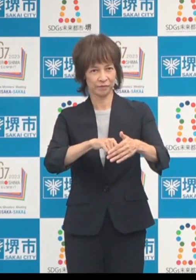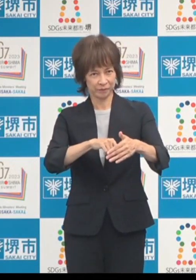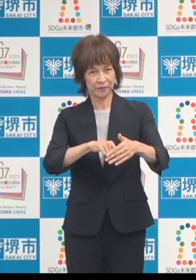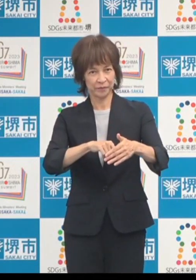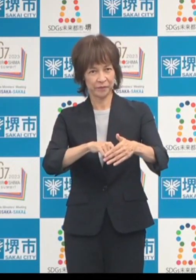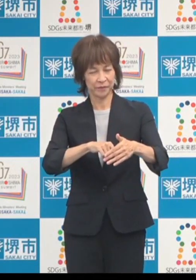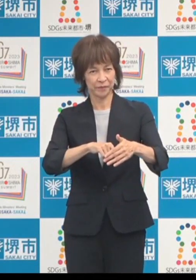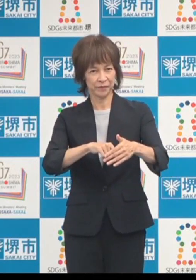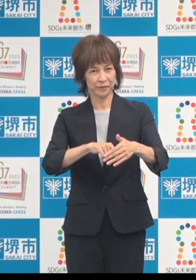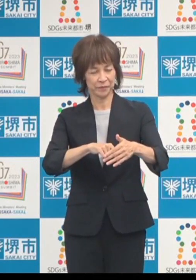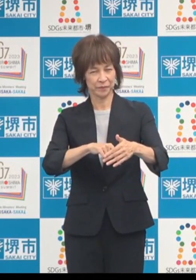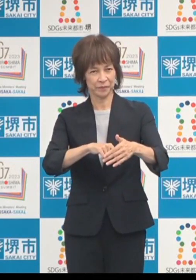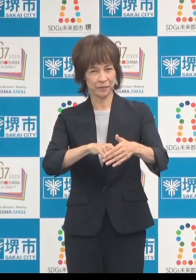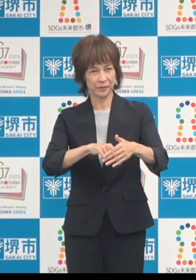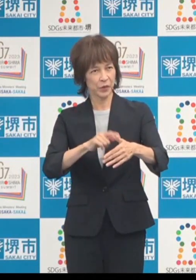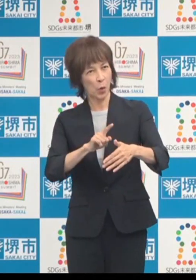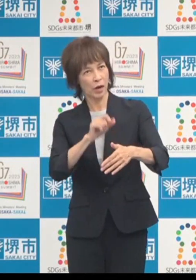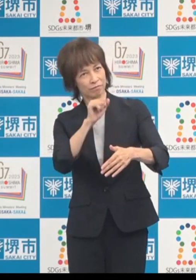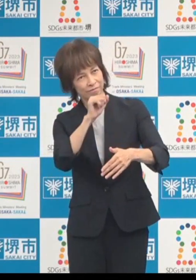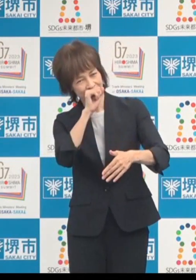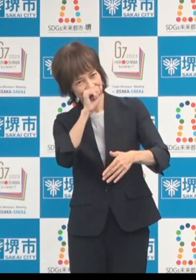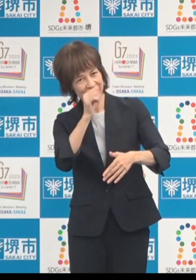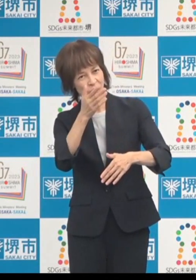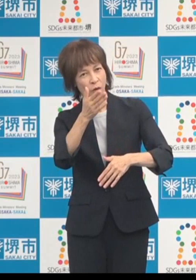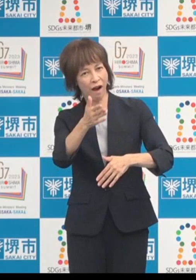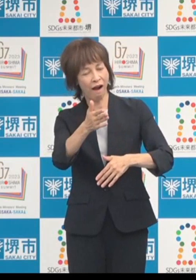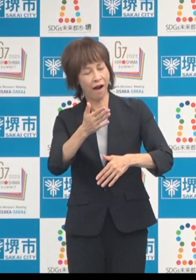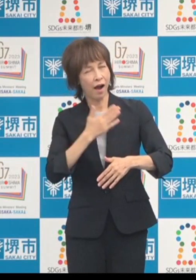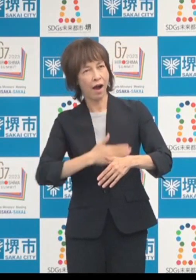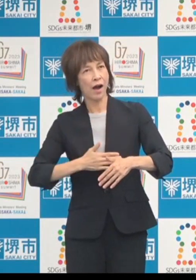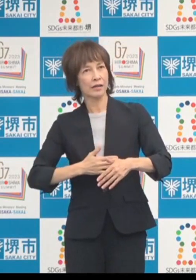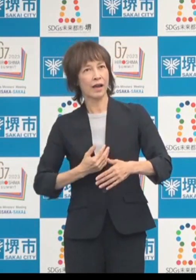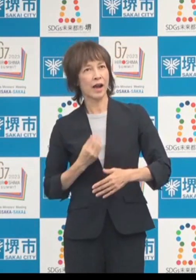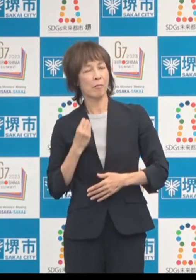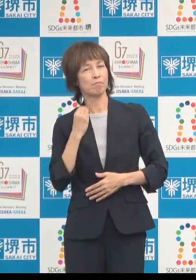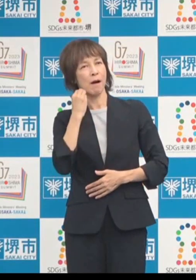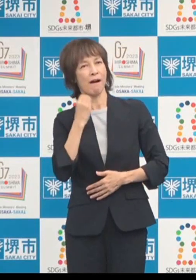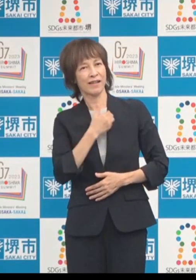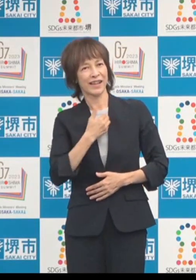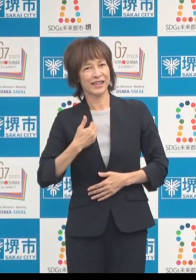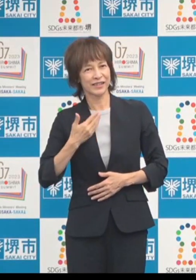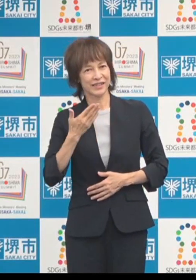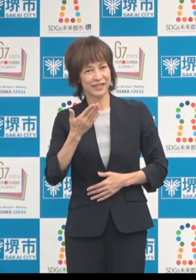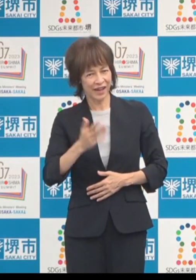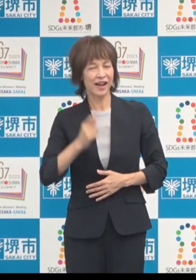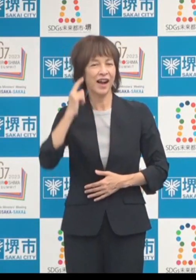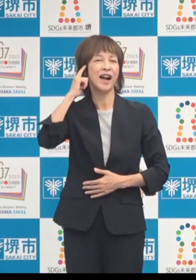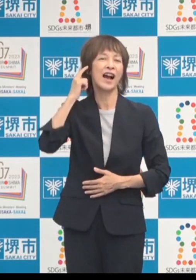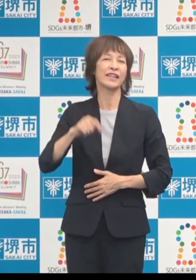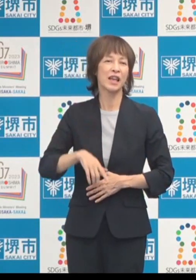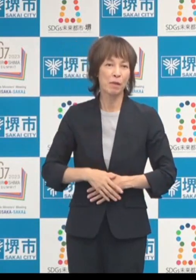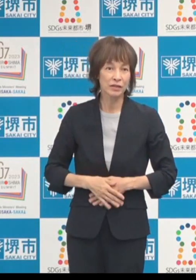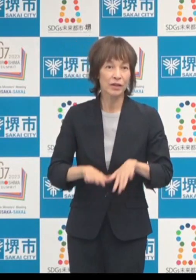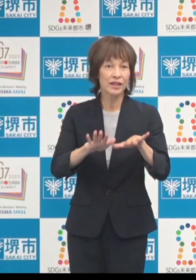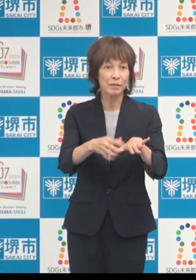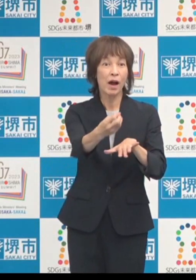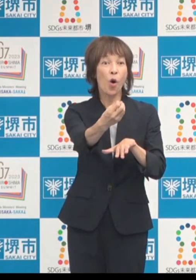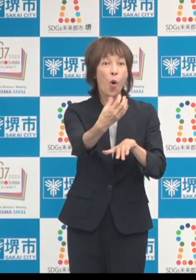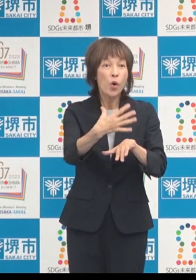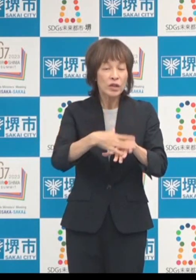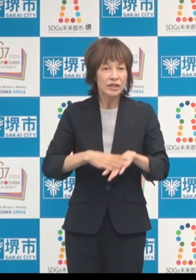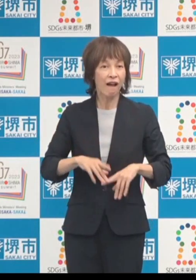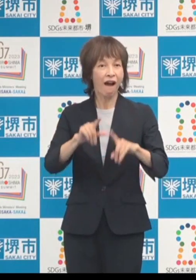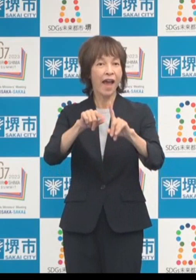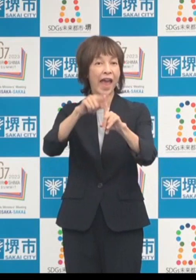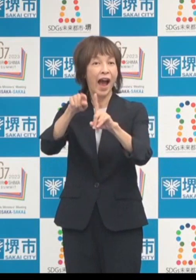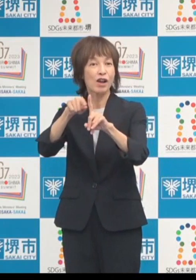見方をしていただければより体感であったり実感をしてもらえるかということを考えています。今おっしゃったAR